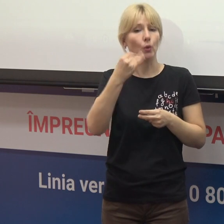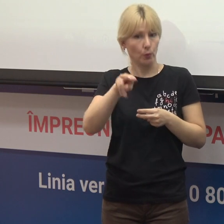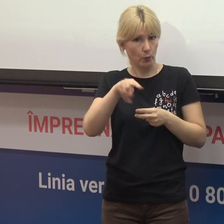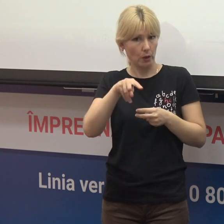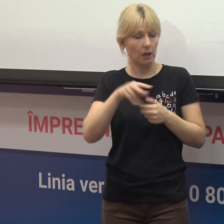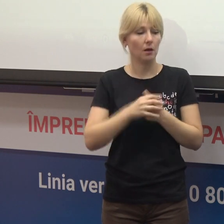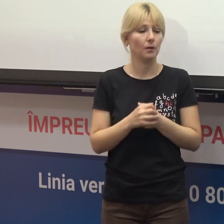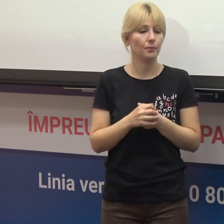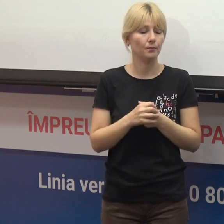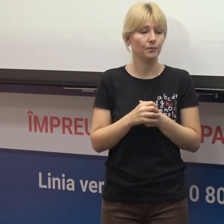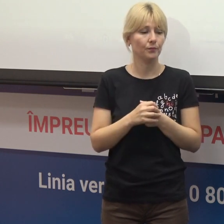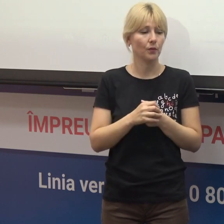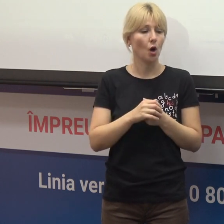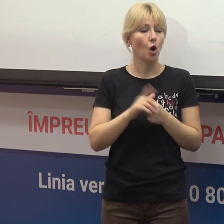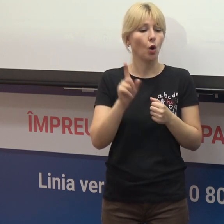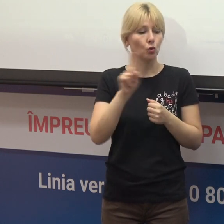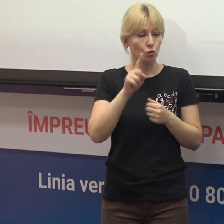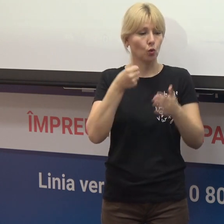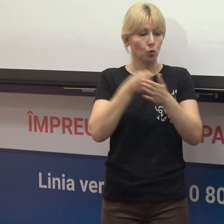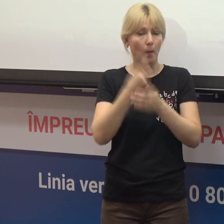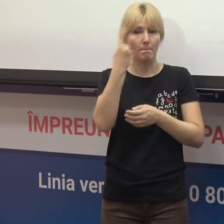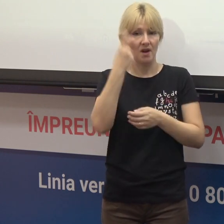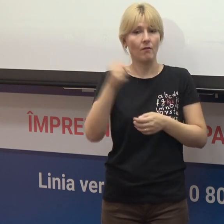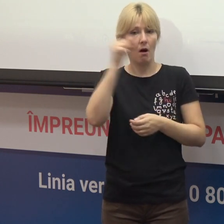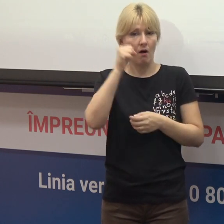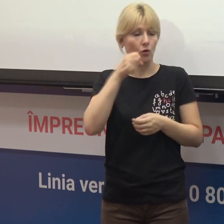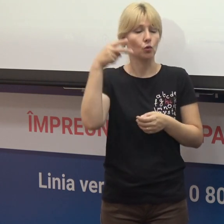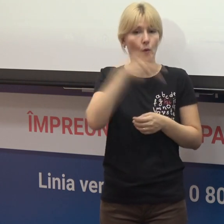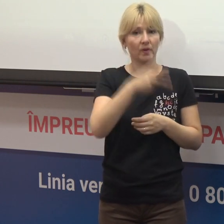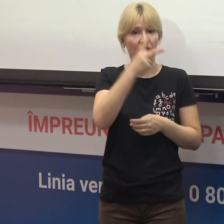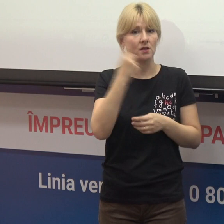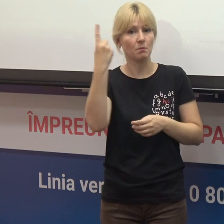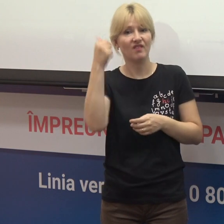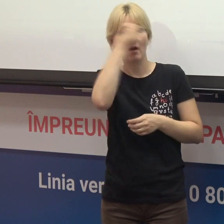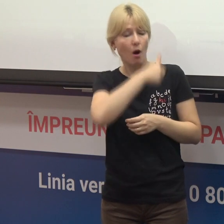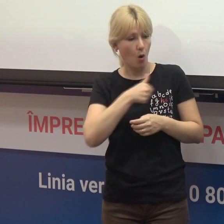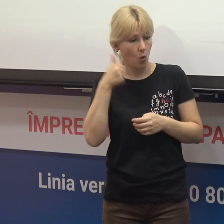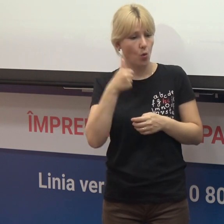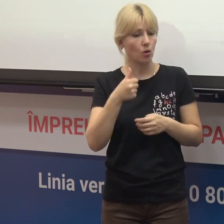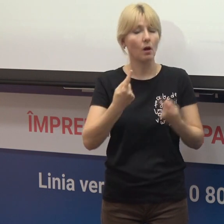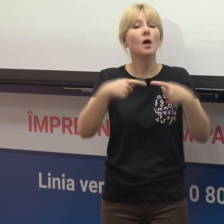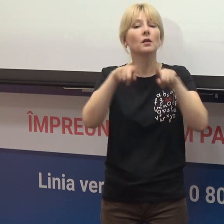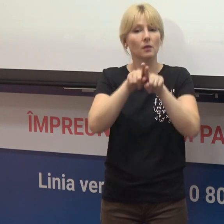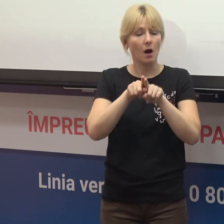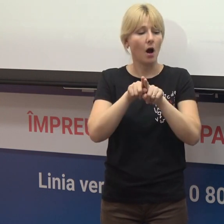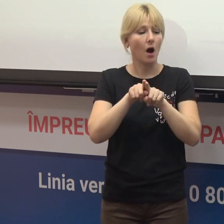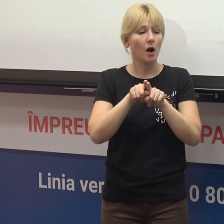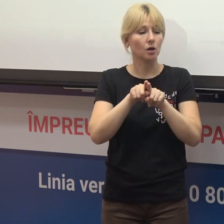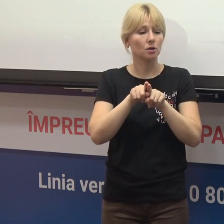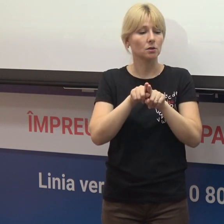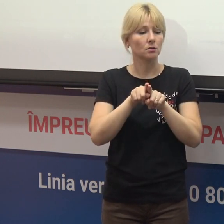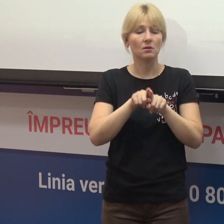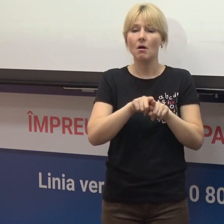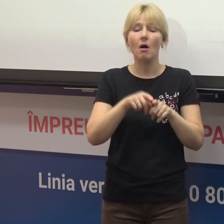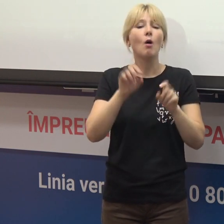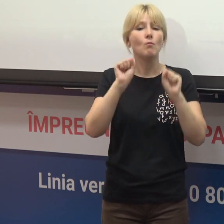iulie, deci vă zic până la 1 august 2021, La fel, le zic că nu cad sub